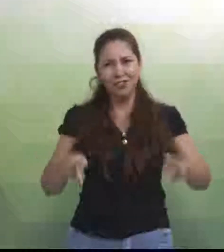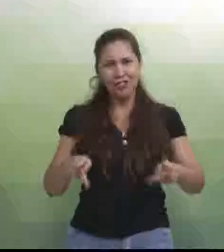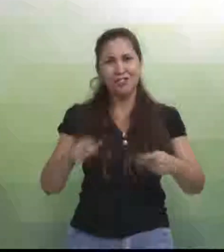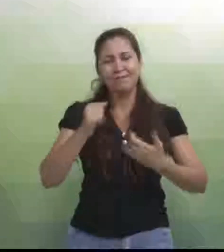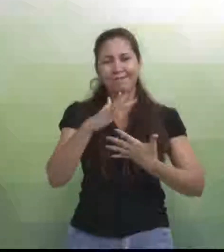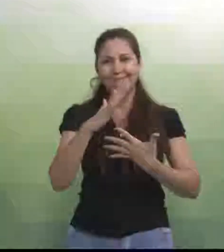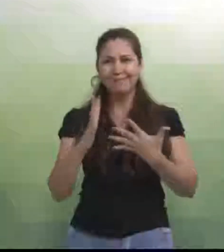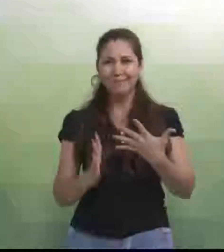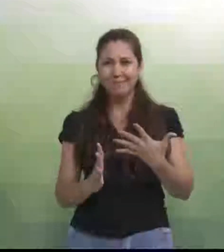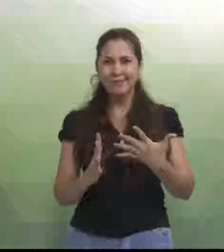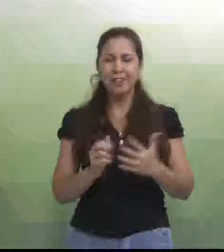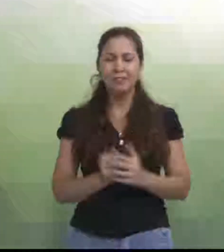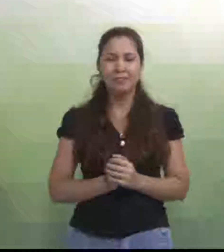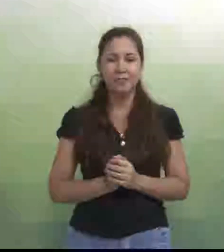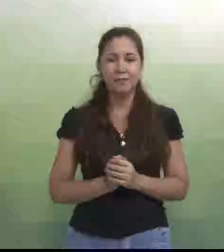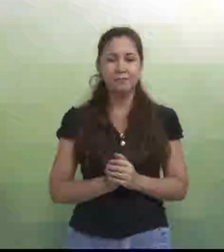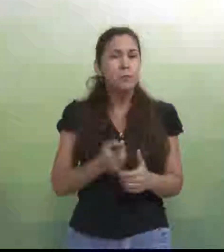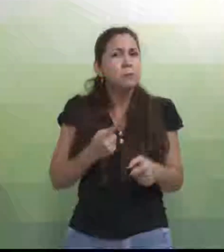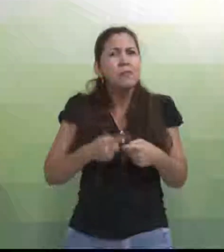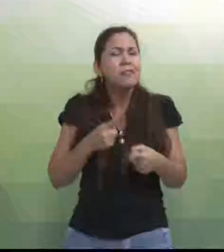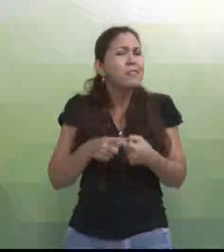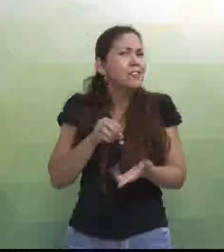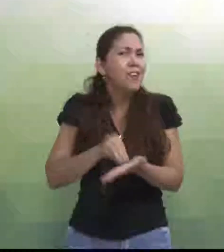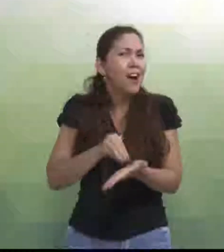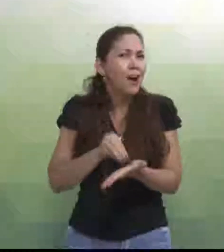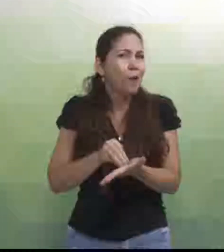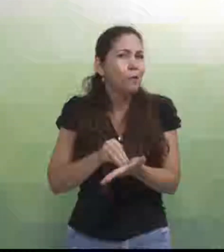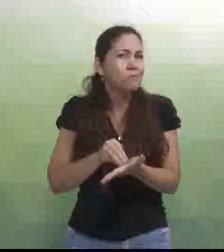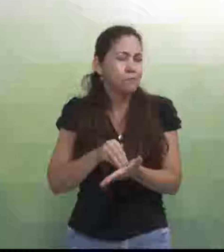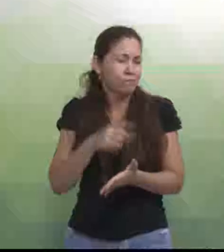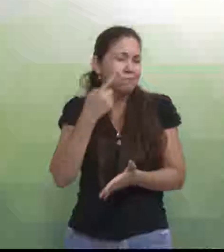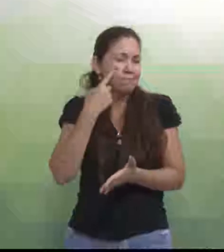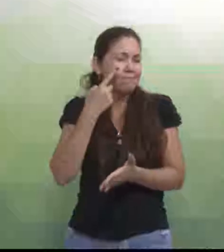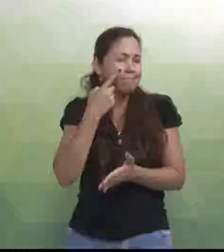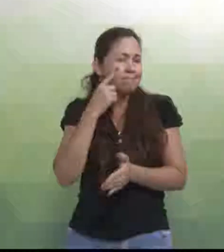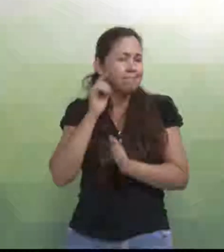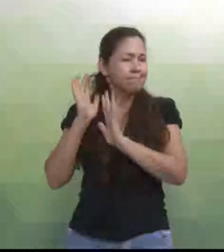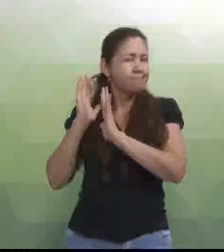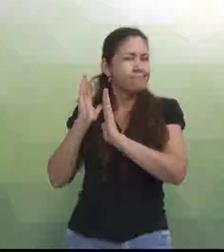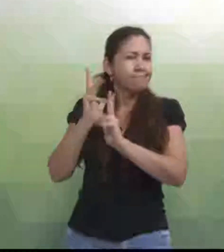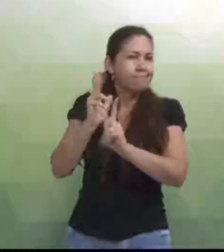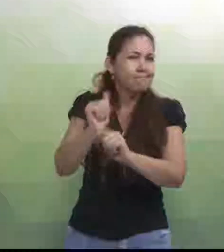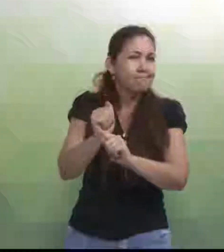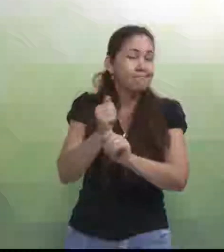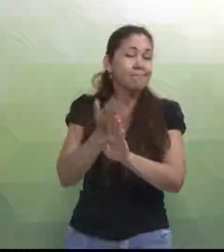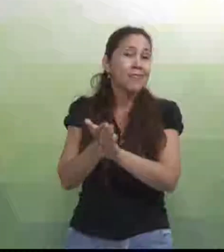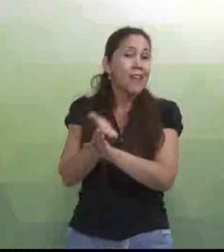que falta? Vamos fazer uma breve revisão. Antes da lei e do